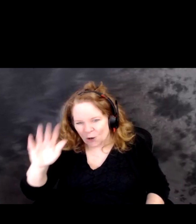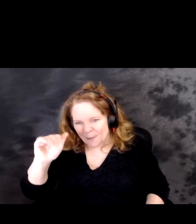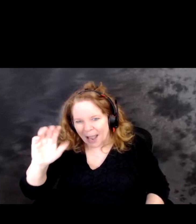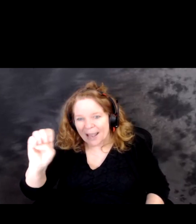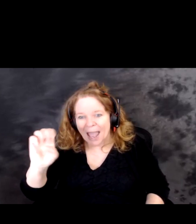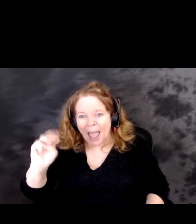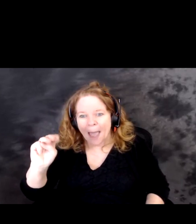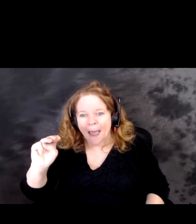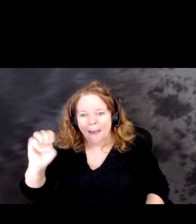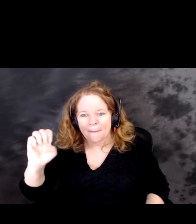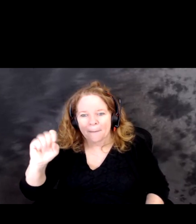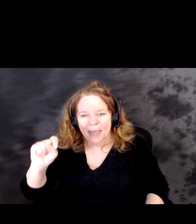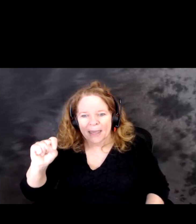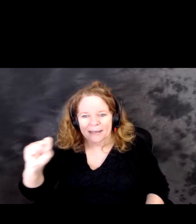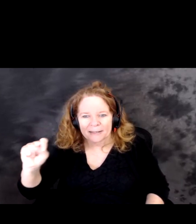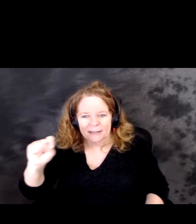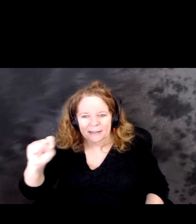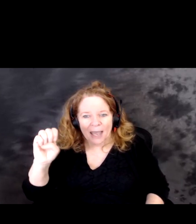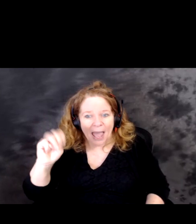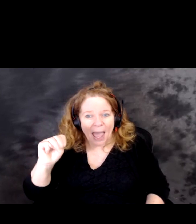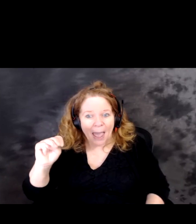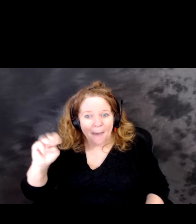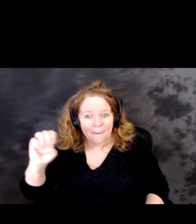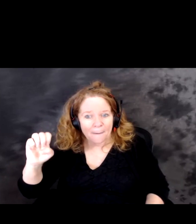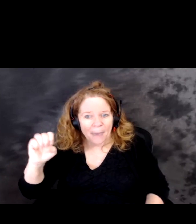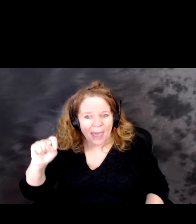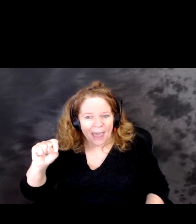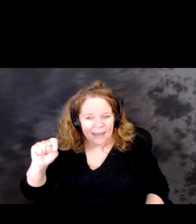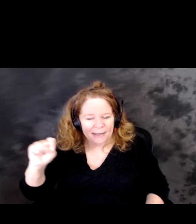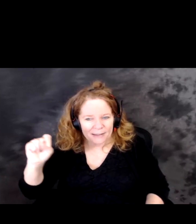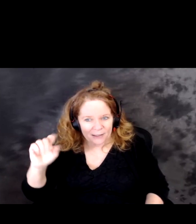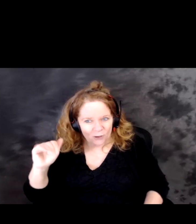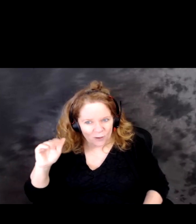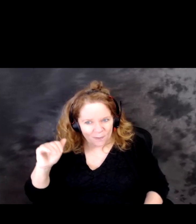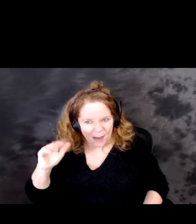Adiós, adiós, Emmett, Emmett, adiós, Emmett.